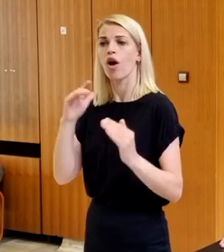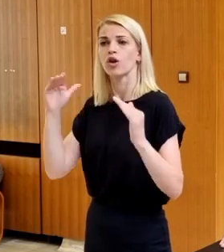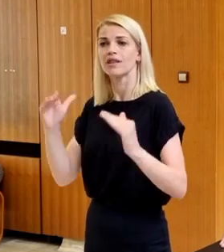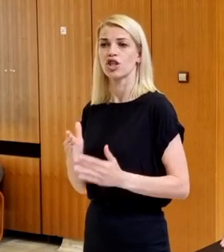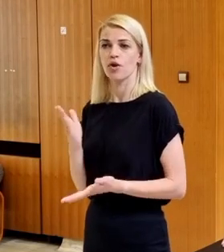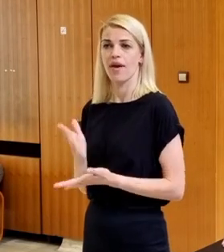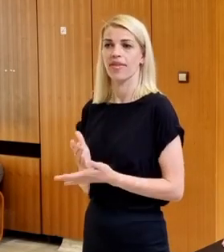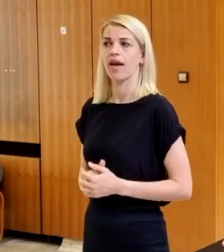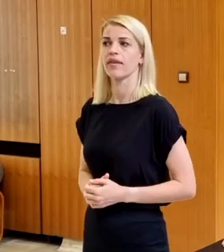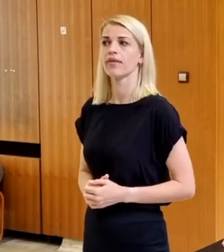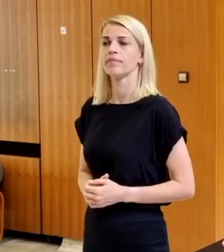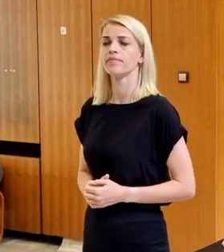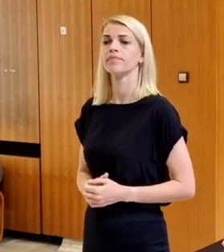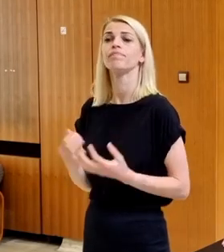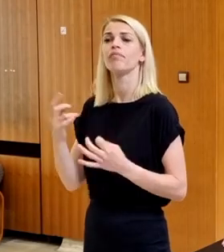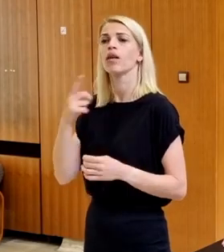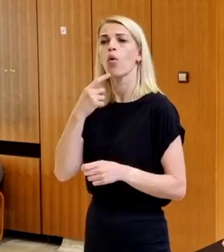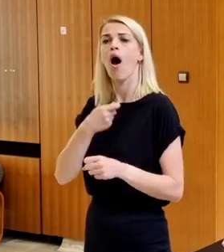dane.